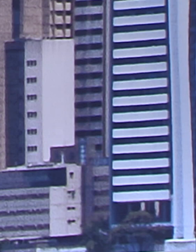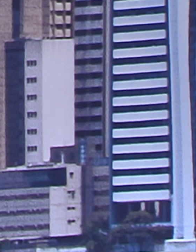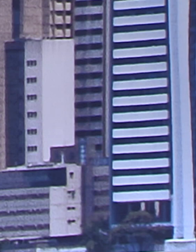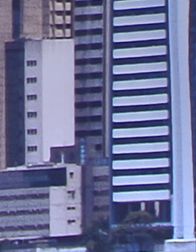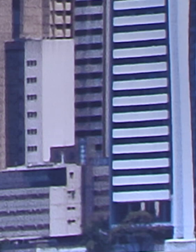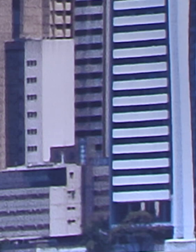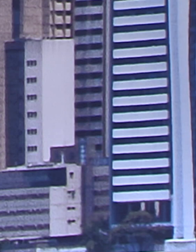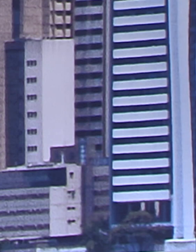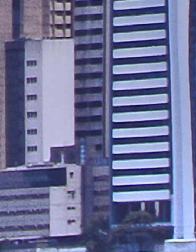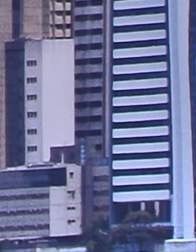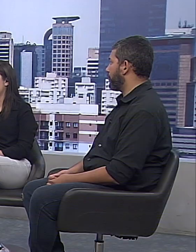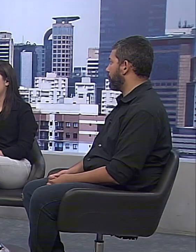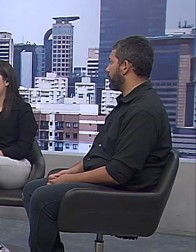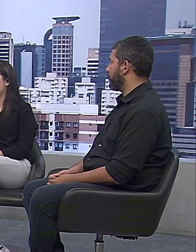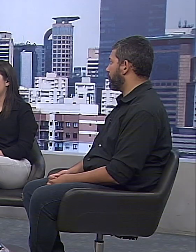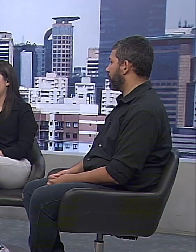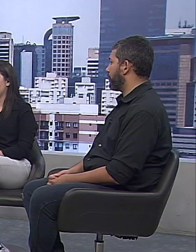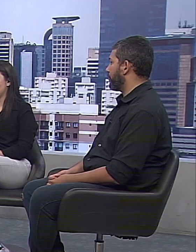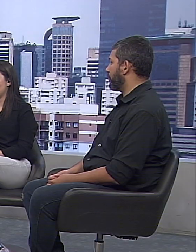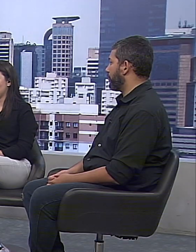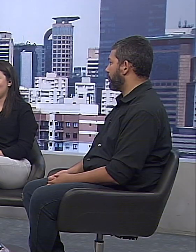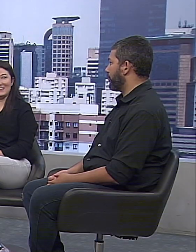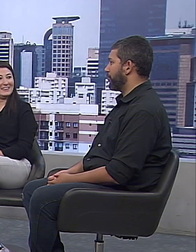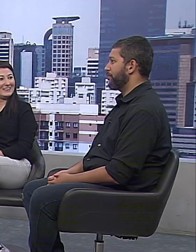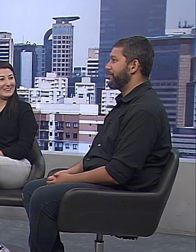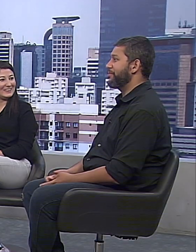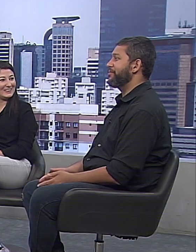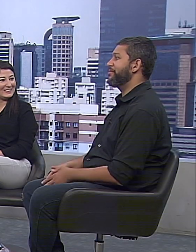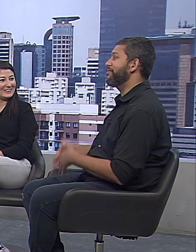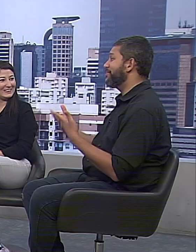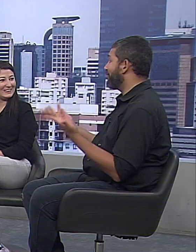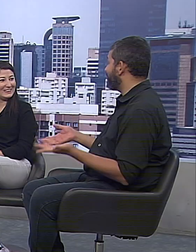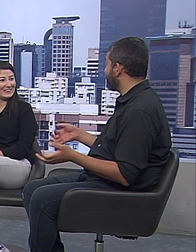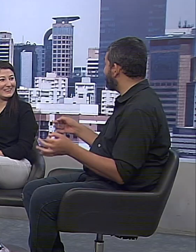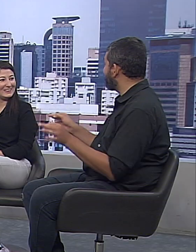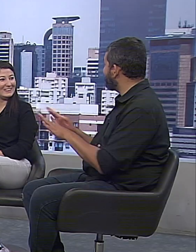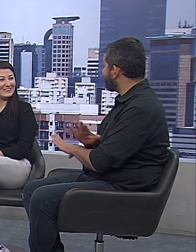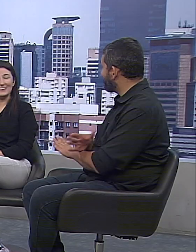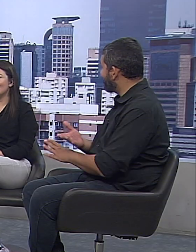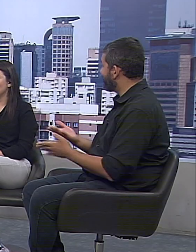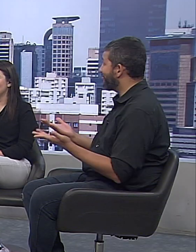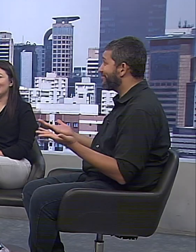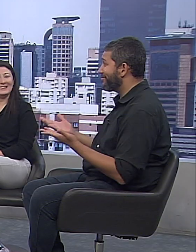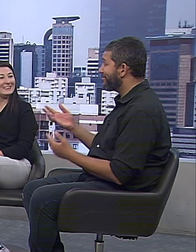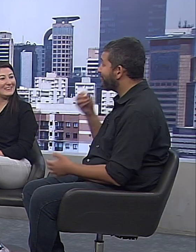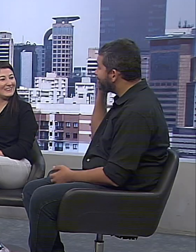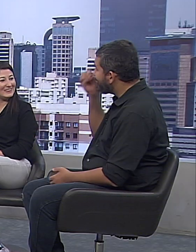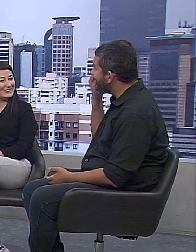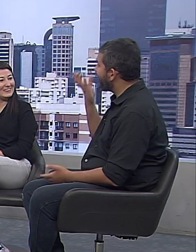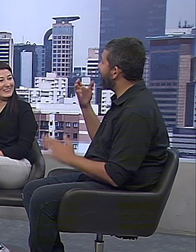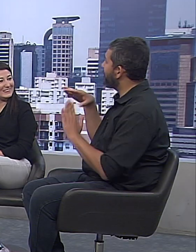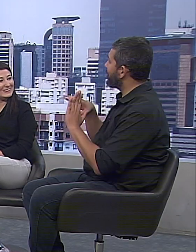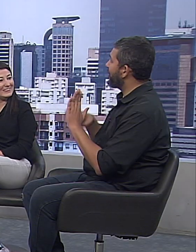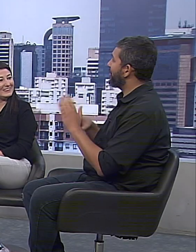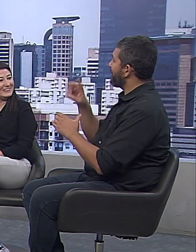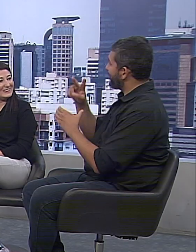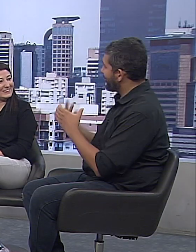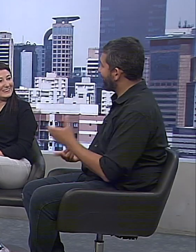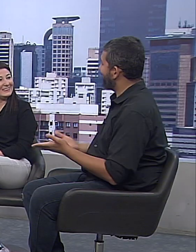outras comunicações. Perfeito. Bom, gente, acabou. Esse foi uma experiência e um programa